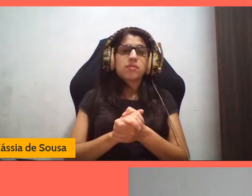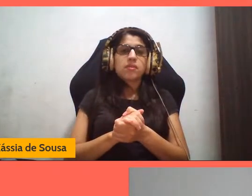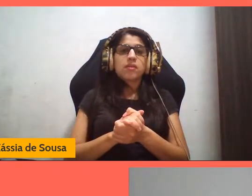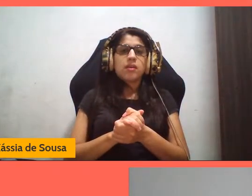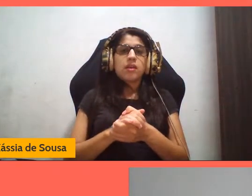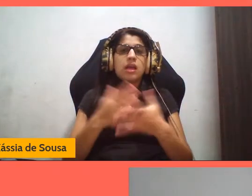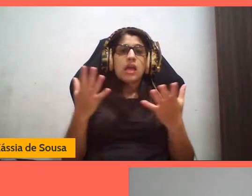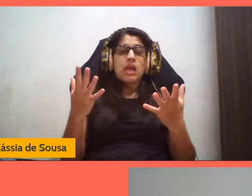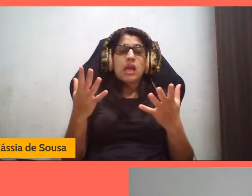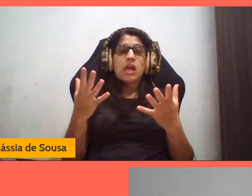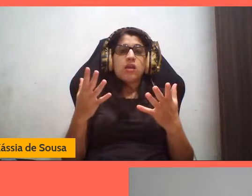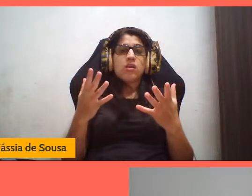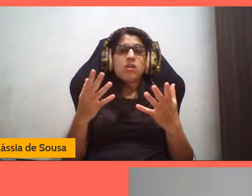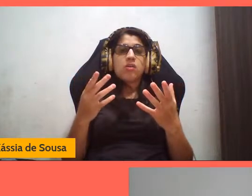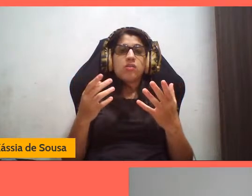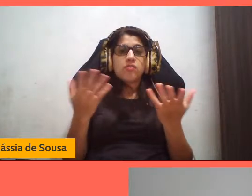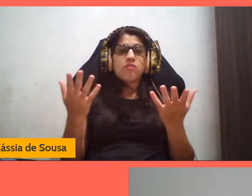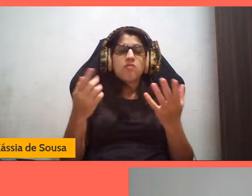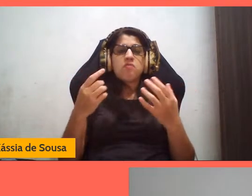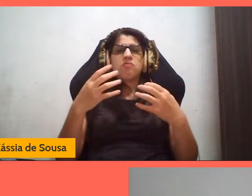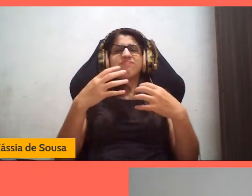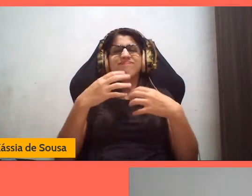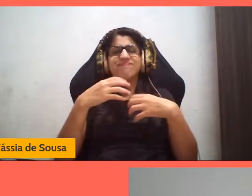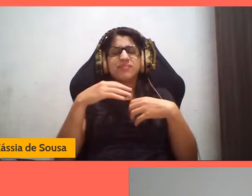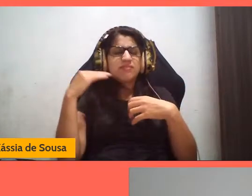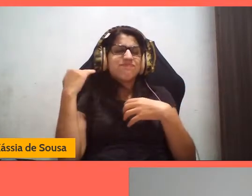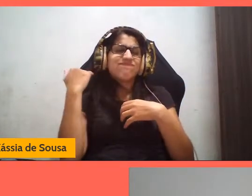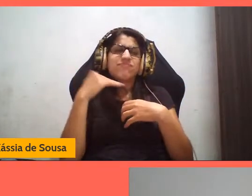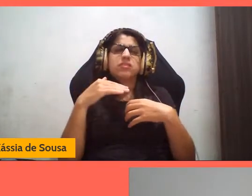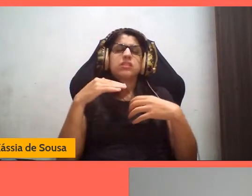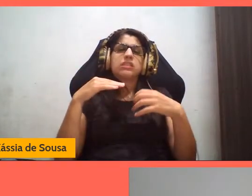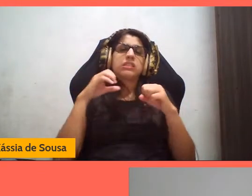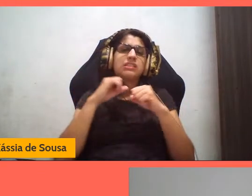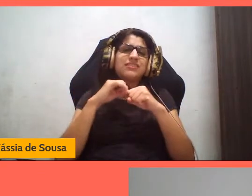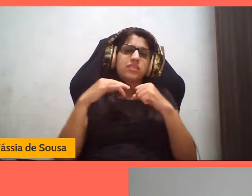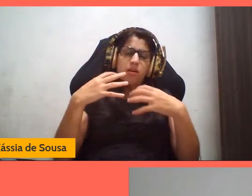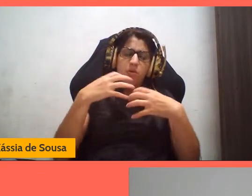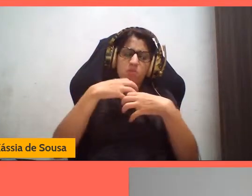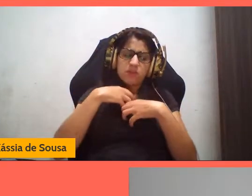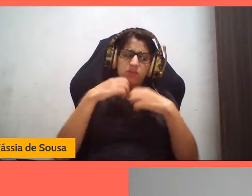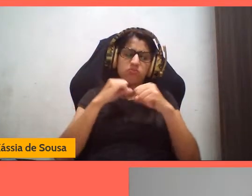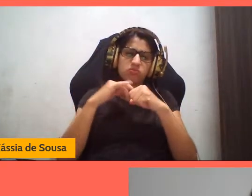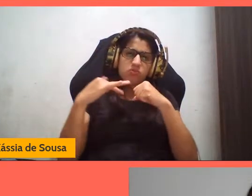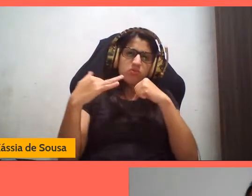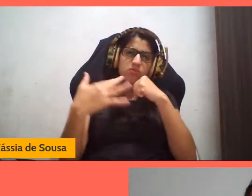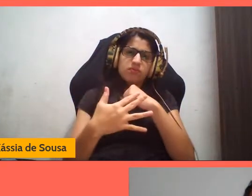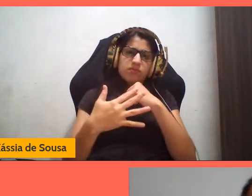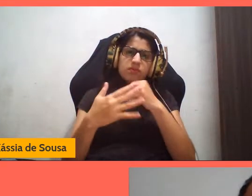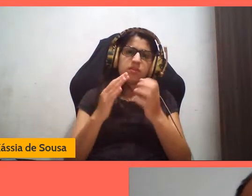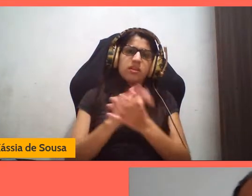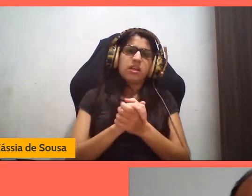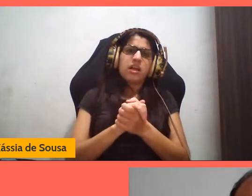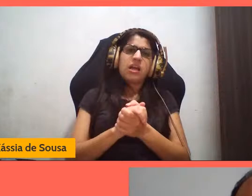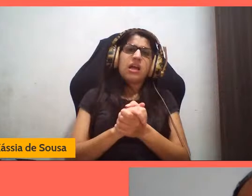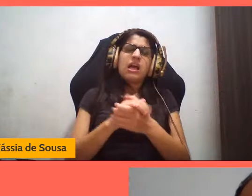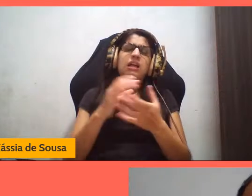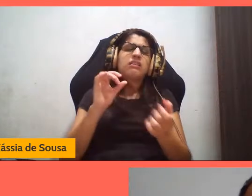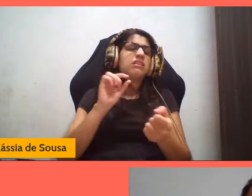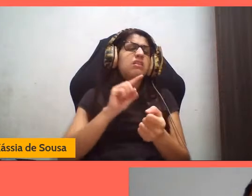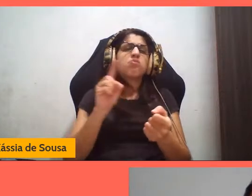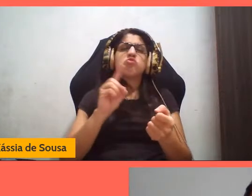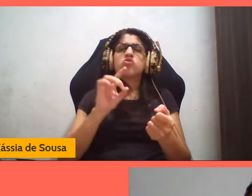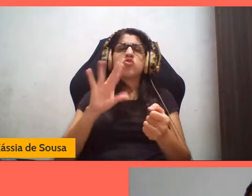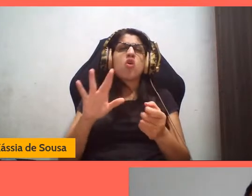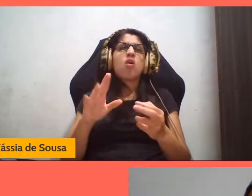vítimas do Covid. Não do Covid somente, né? Mas a gente diz da irresponsabilidade